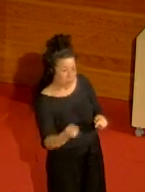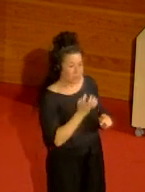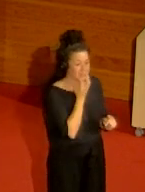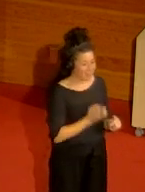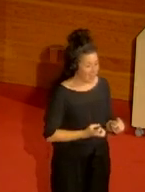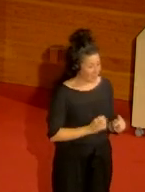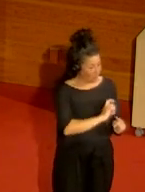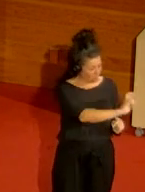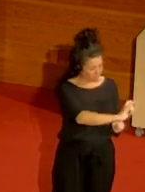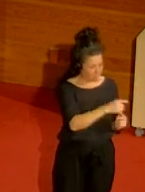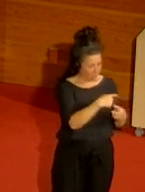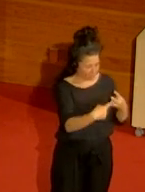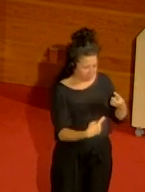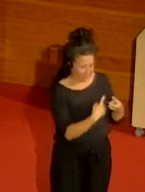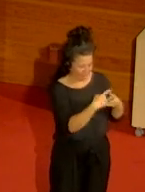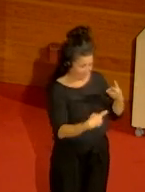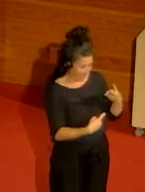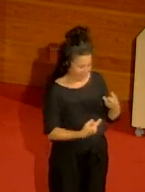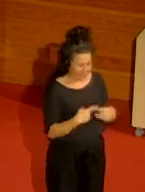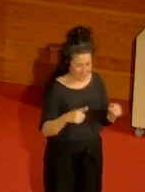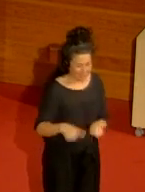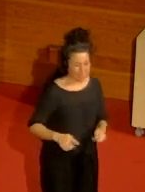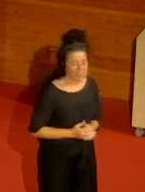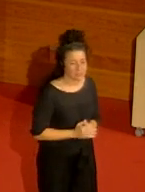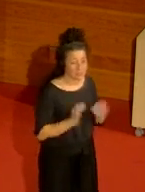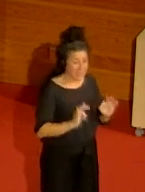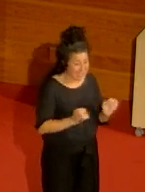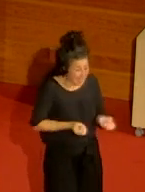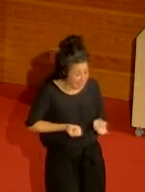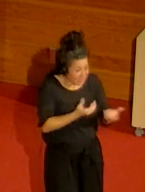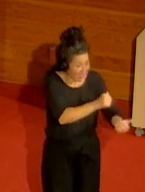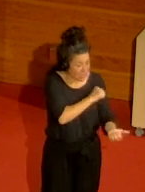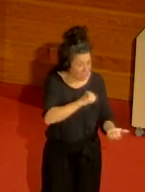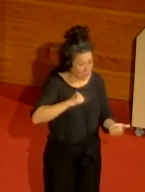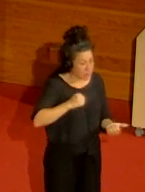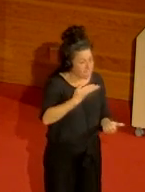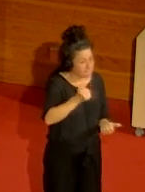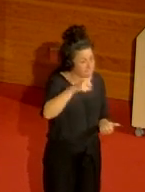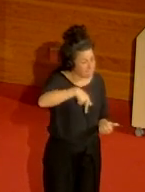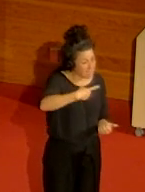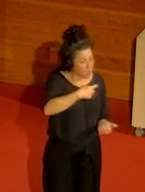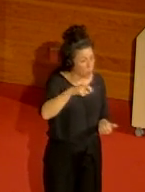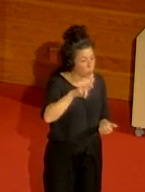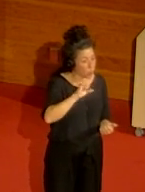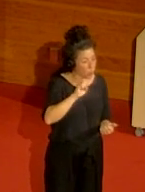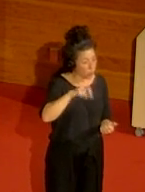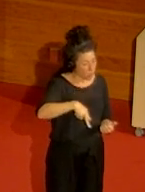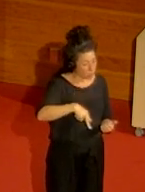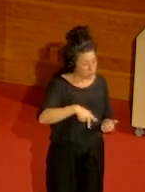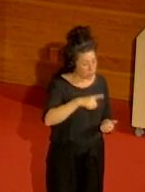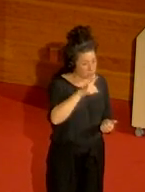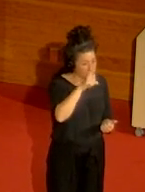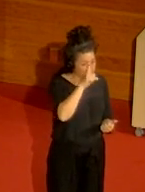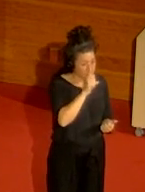esto es en así empezó la declaración de Independencia que Leo que bengurion leyó este 14 de mayo del